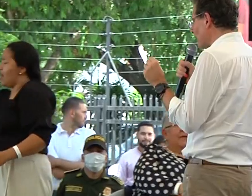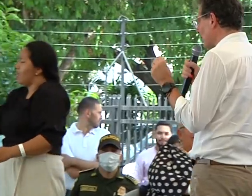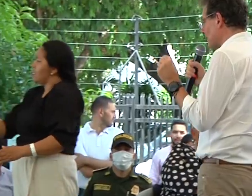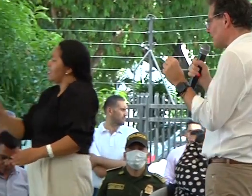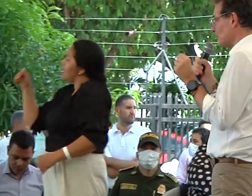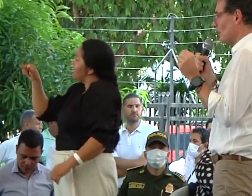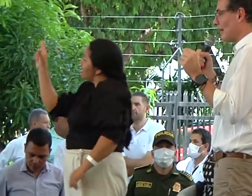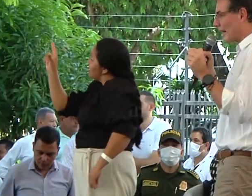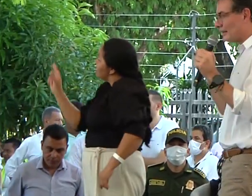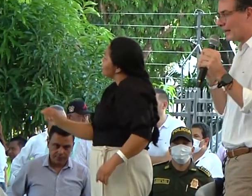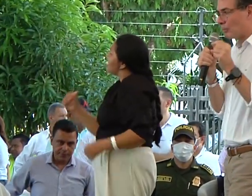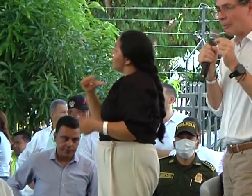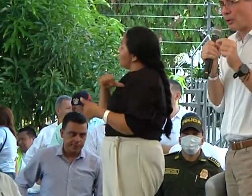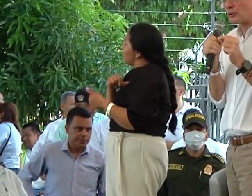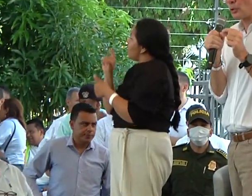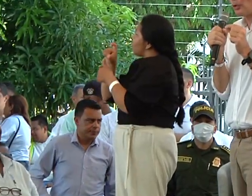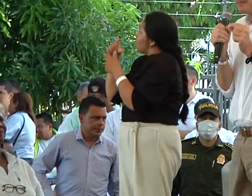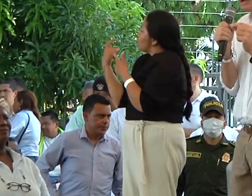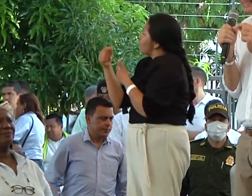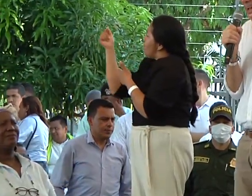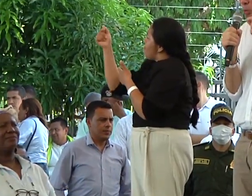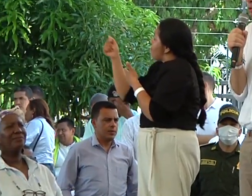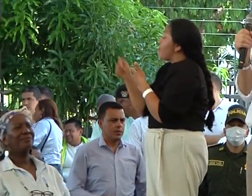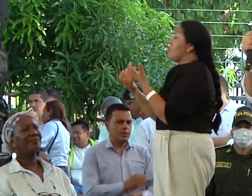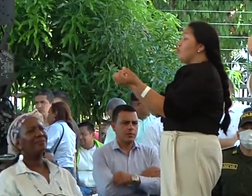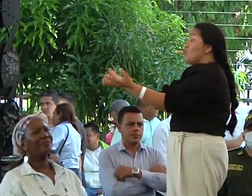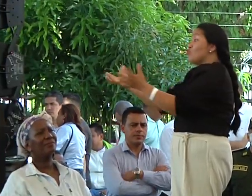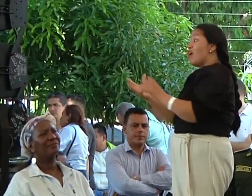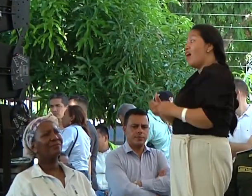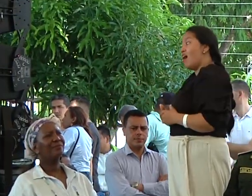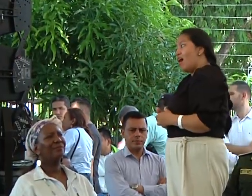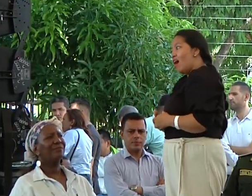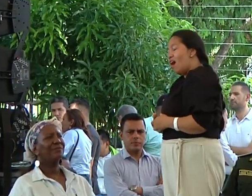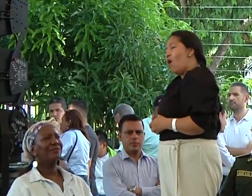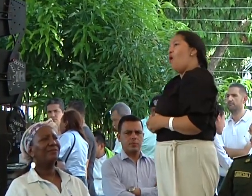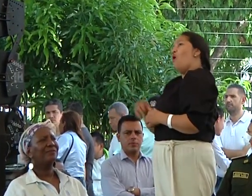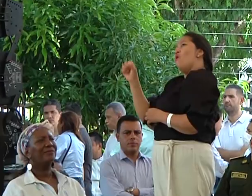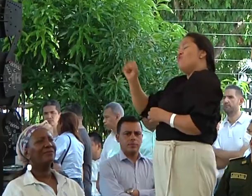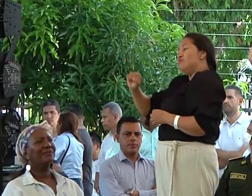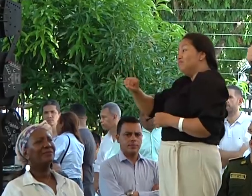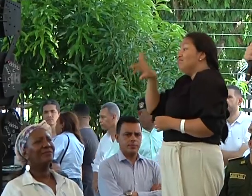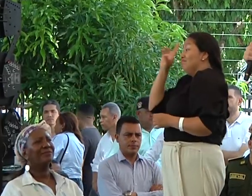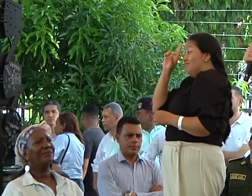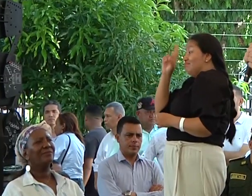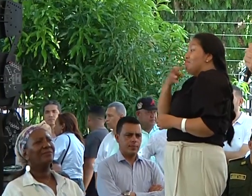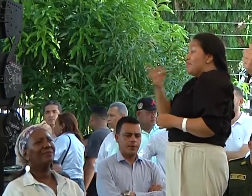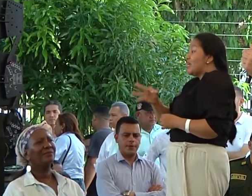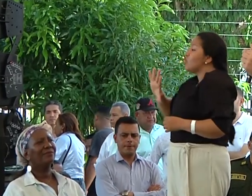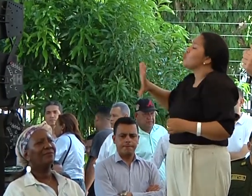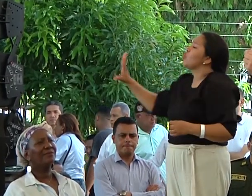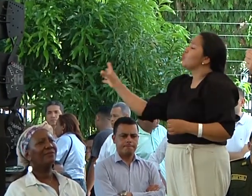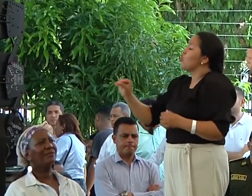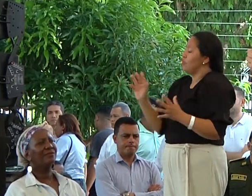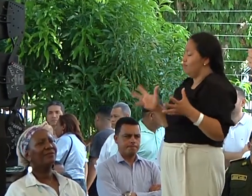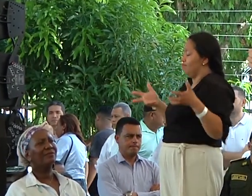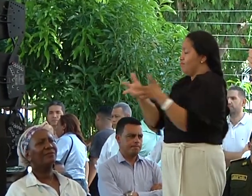departamento listo para la transición energética, un laboratorio de paz y la cultura, esa búsqueda de significado colectivo,